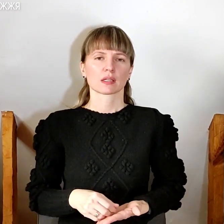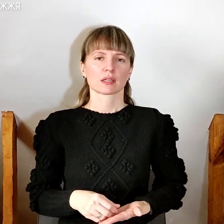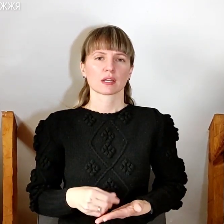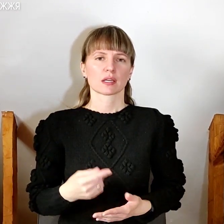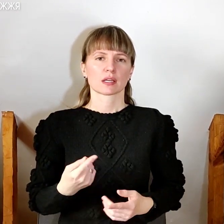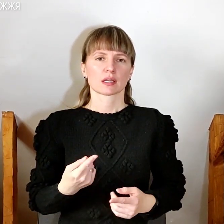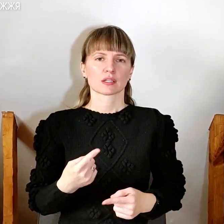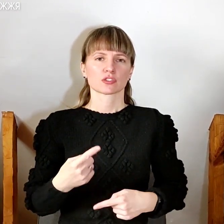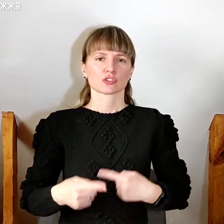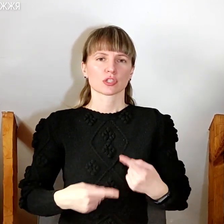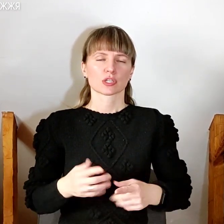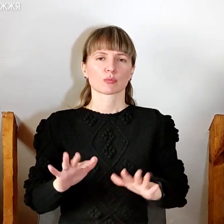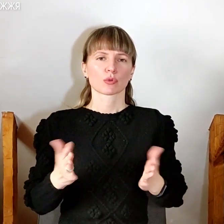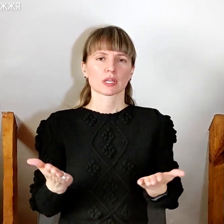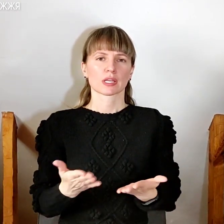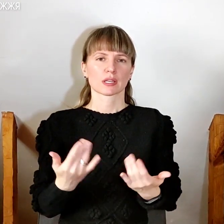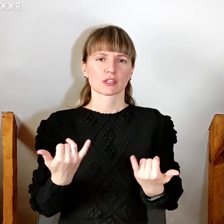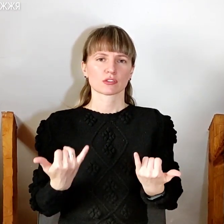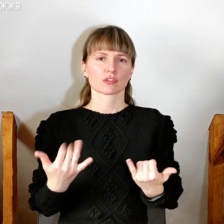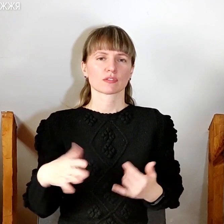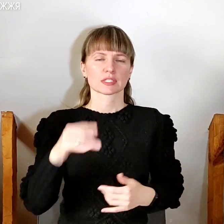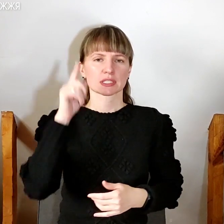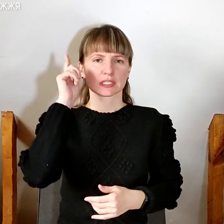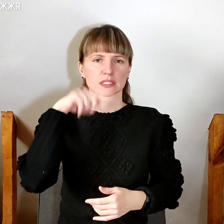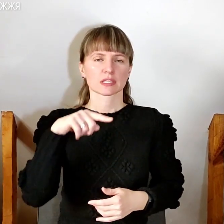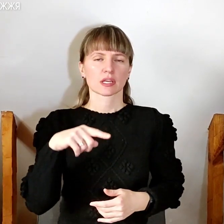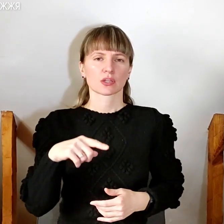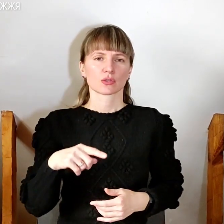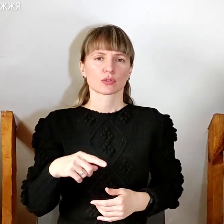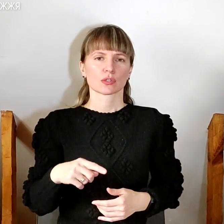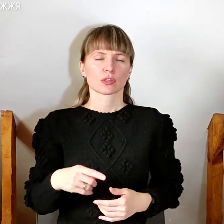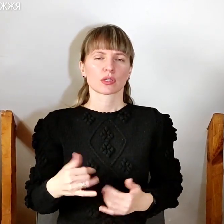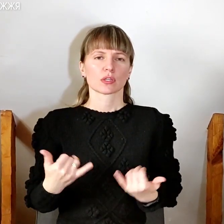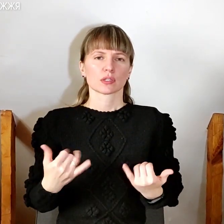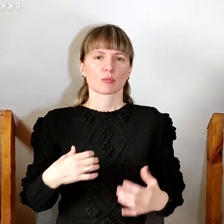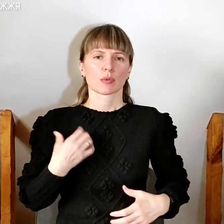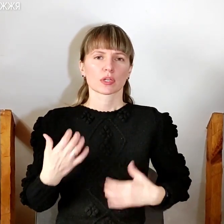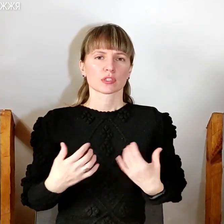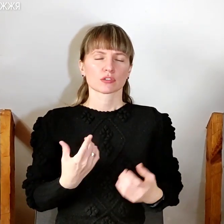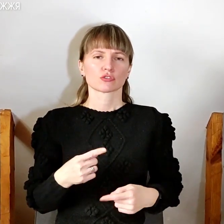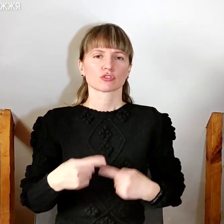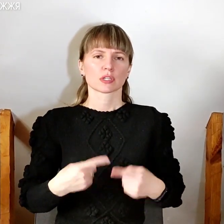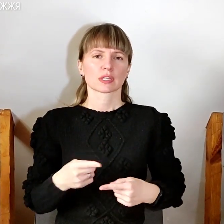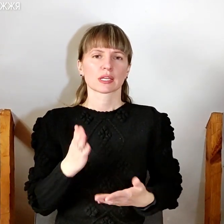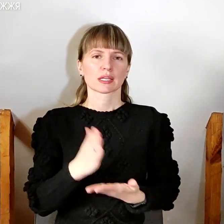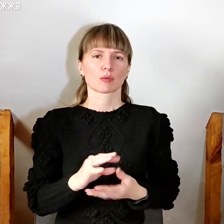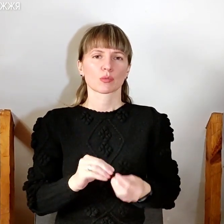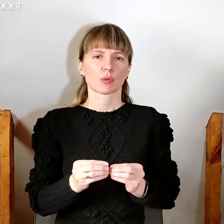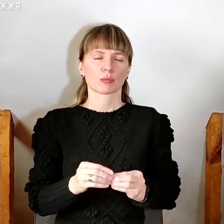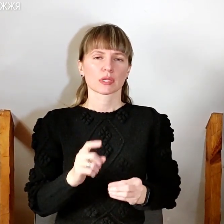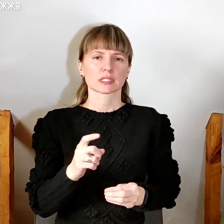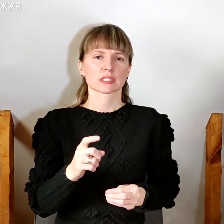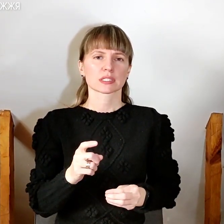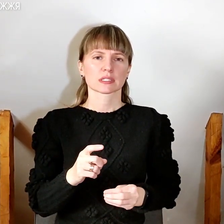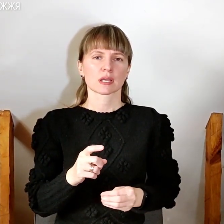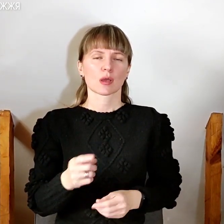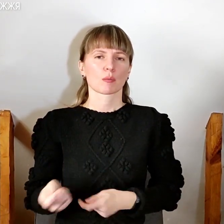Зараз через події, які всі знають, які всі переживають через них, є проблема з логістикою, з доставкою